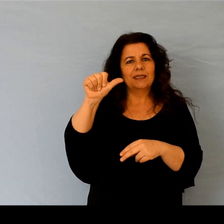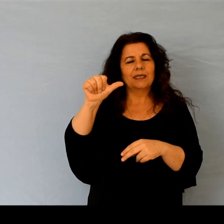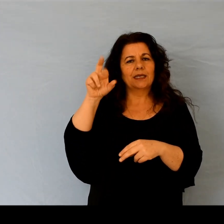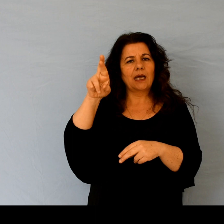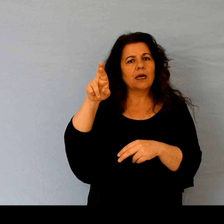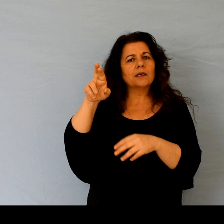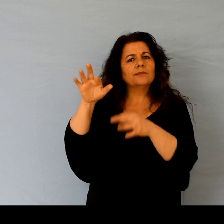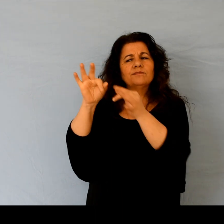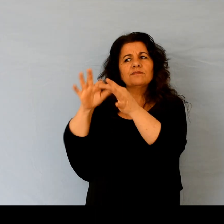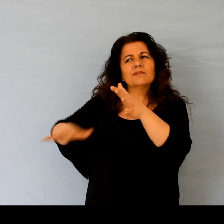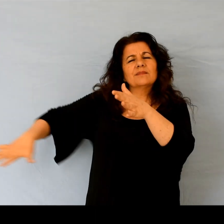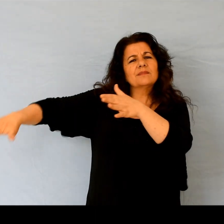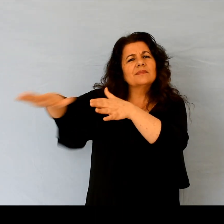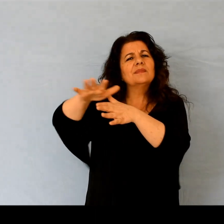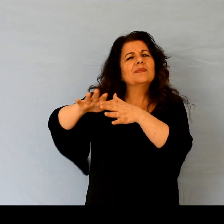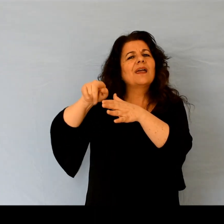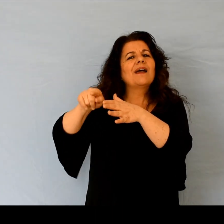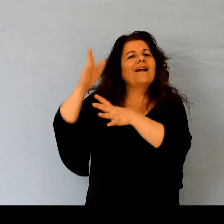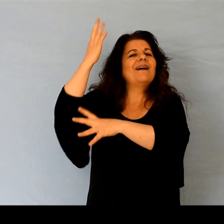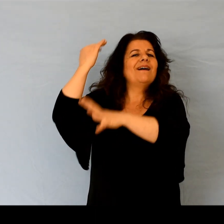que Jacob avait donné à son fils Joseph.